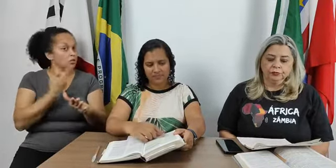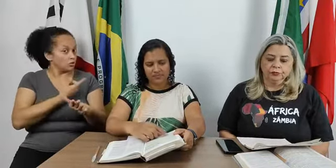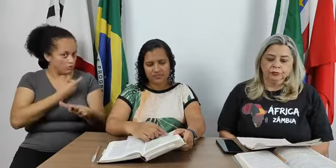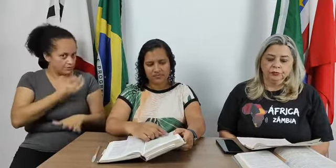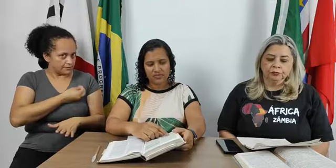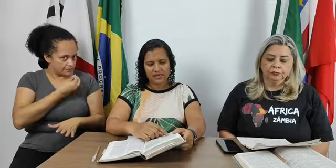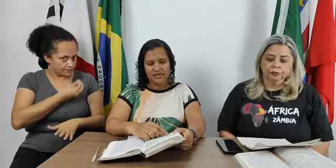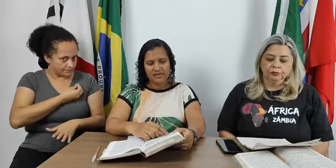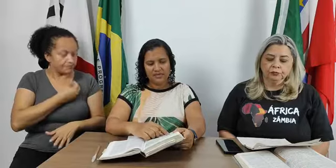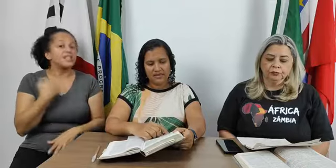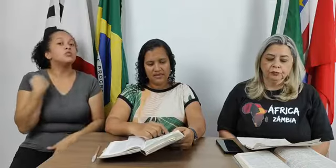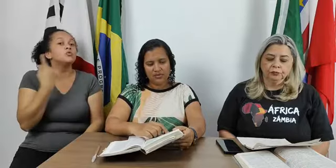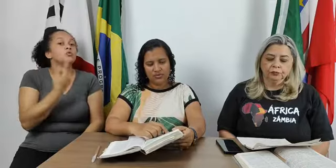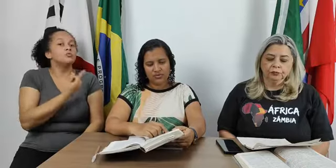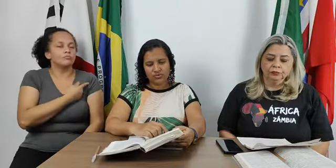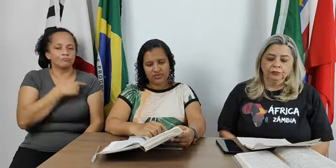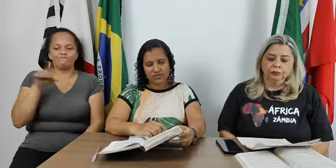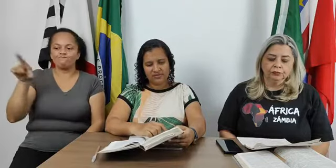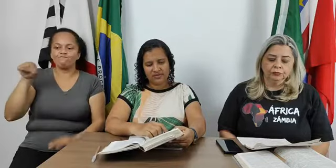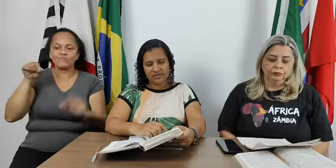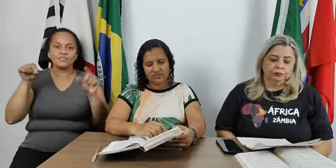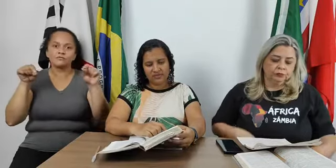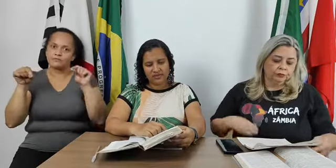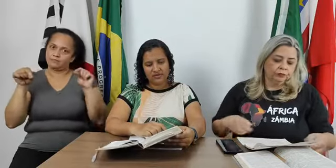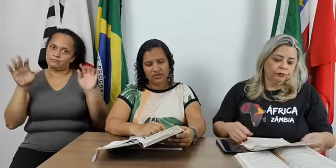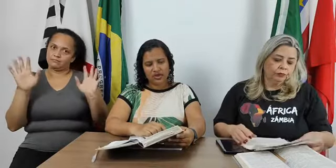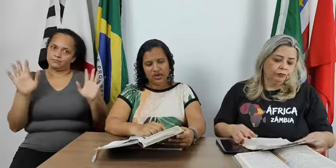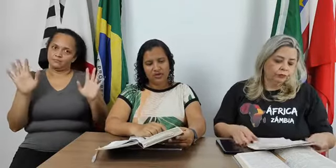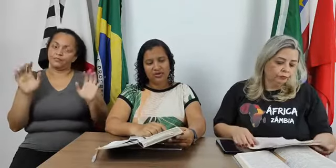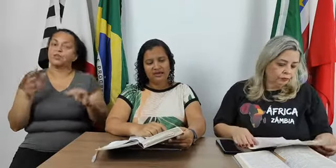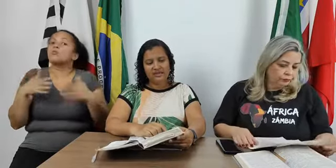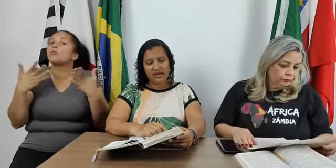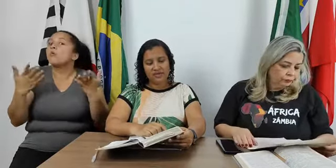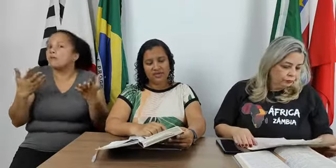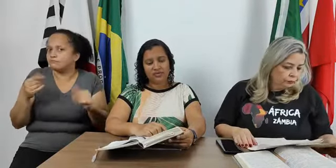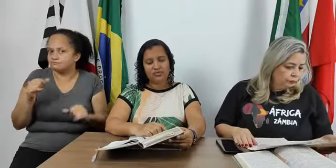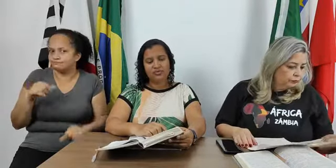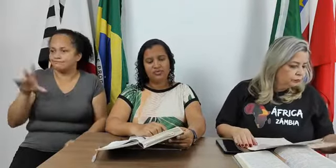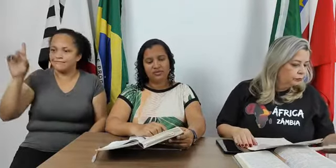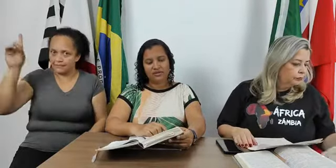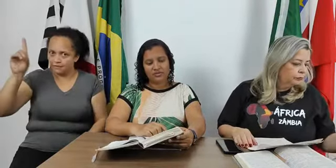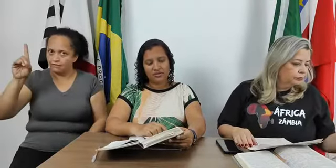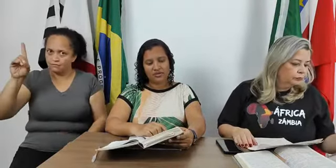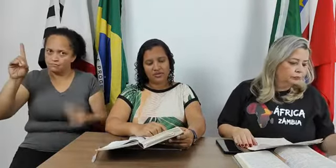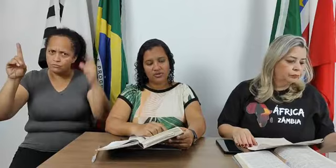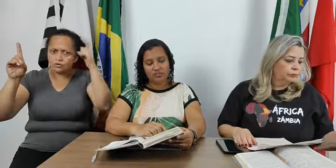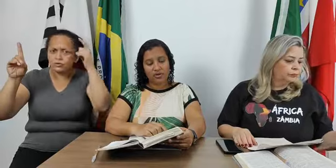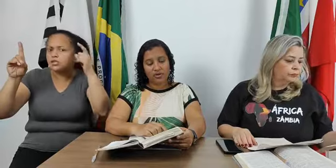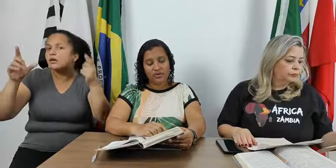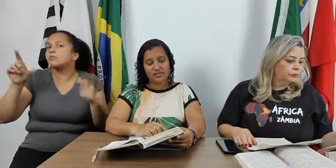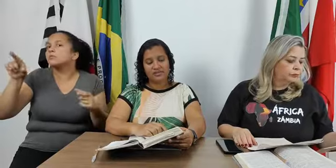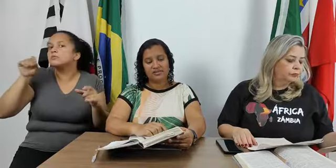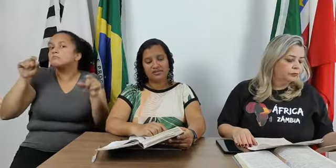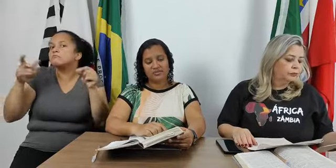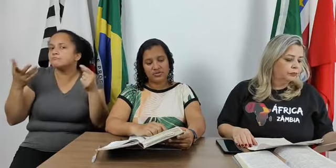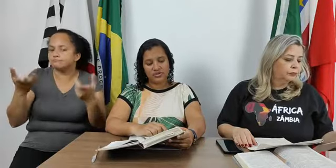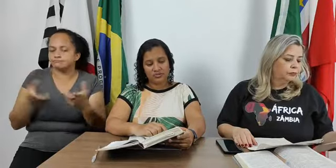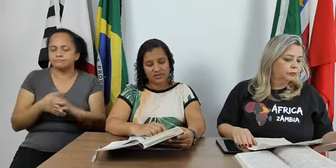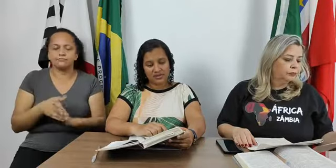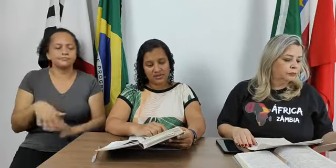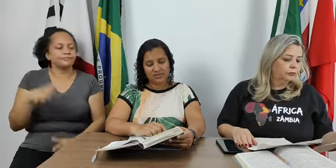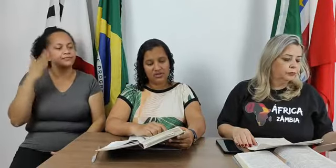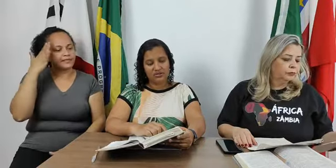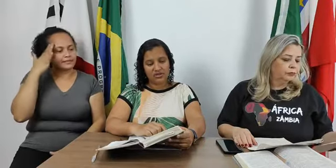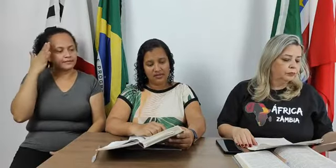participar. E aí ele continua, né? Versículo 7. Agora eles sabem que tudo que eu tenho vem de ti, pois lhes transmiti